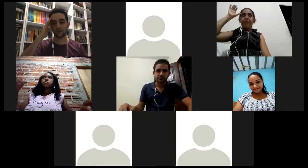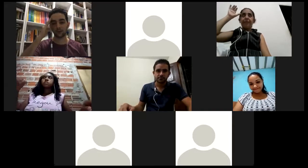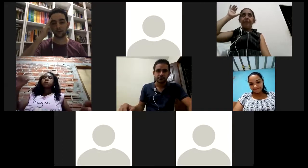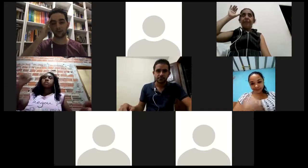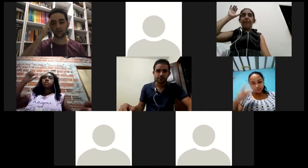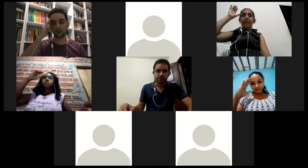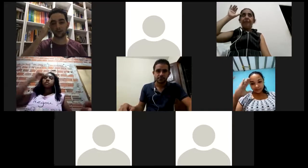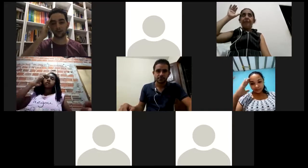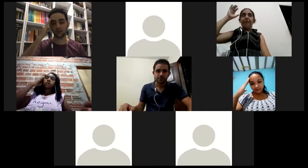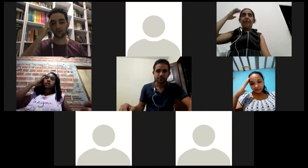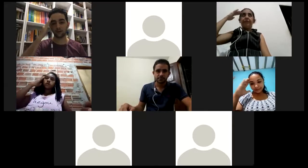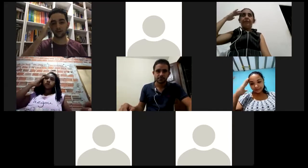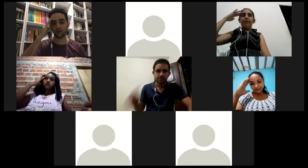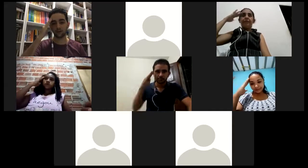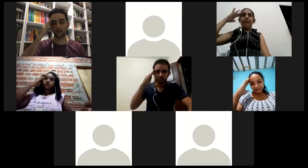Saber.